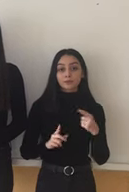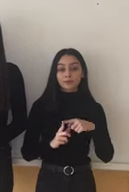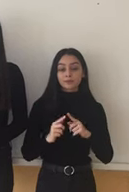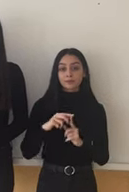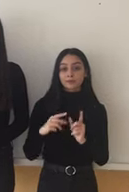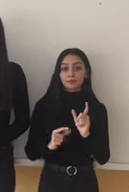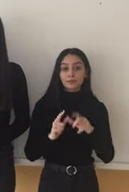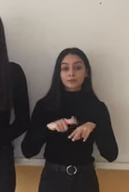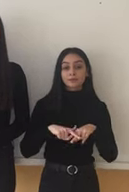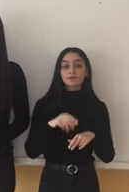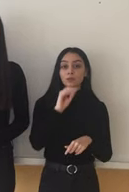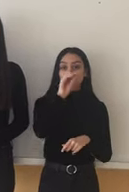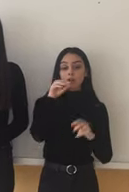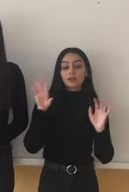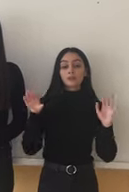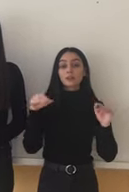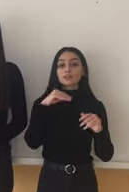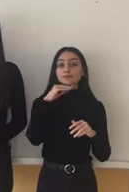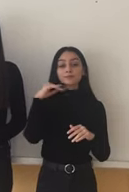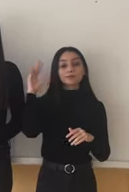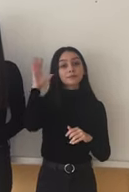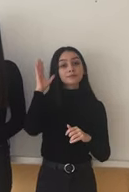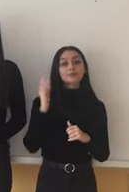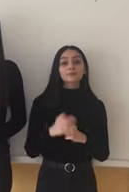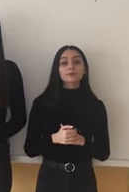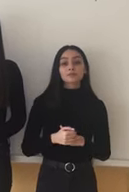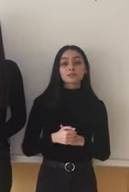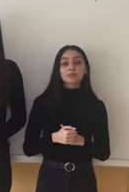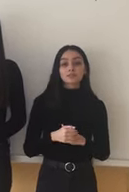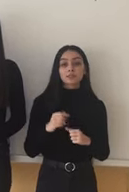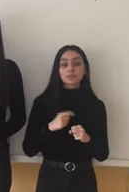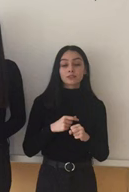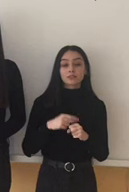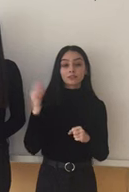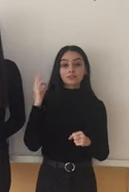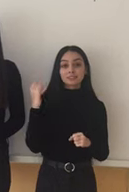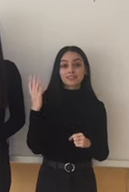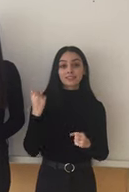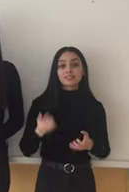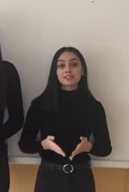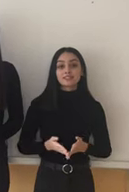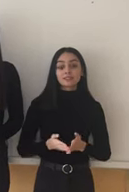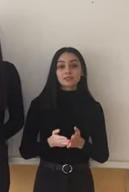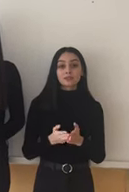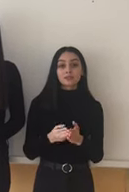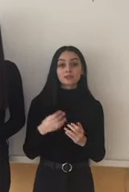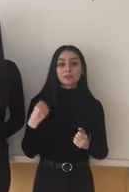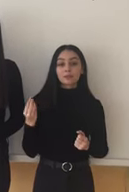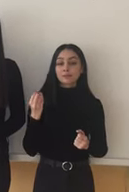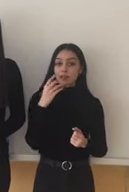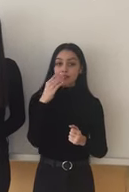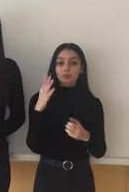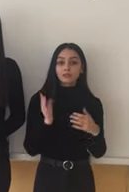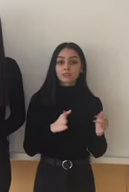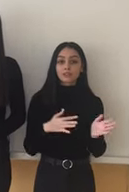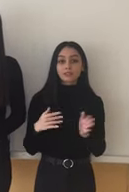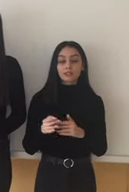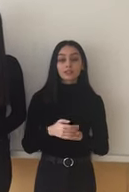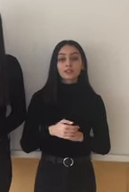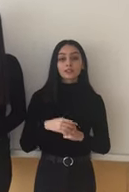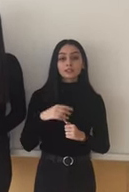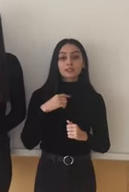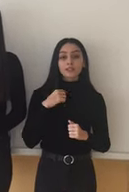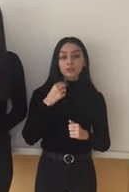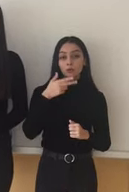Paşa. Güvercin dolu ağlar. Çekik sesleri geliyor dolulardan. Güzelim bahar